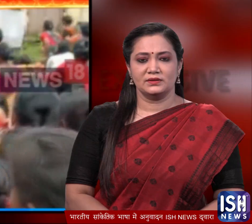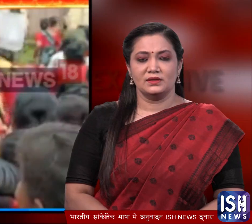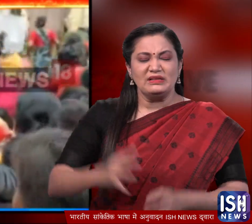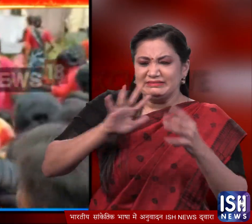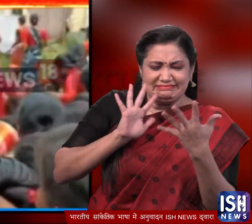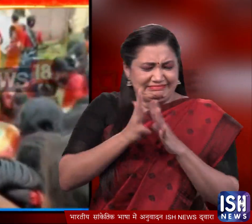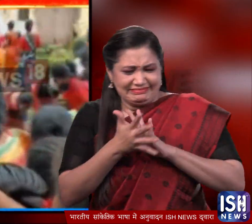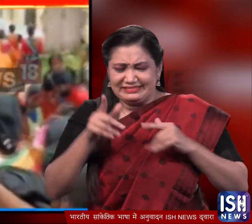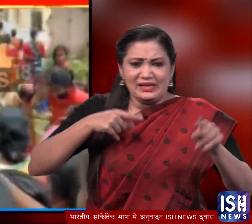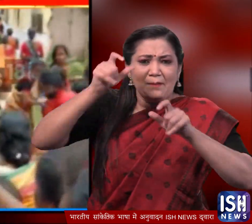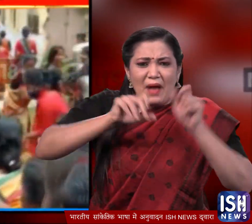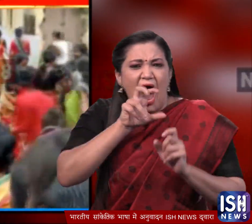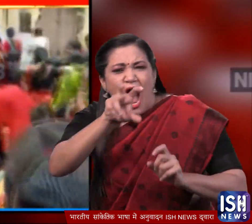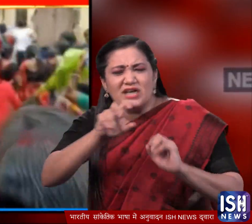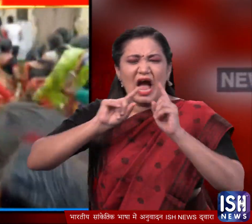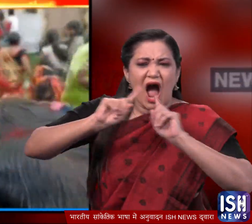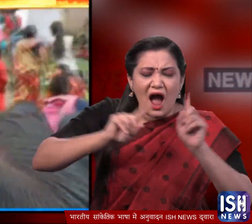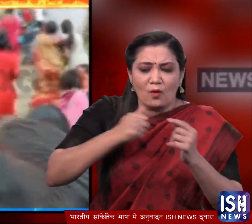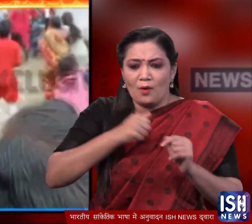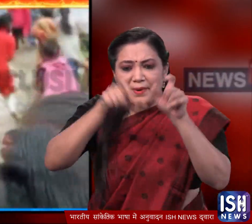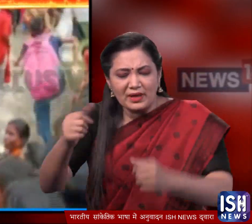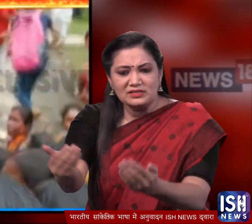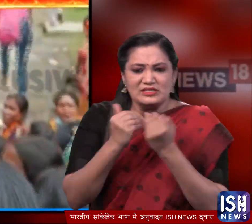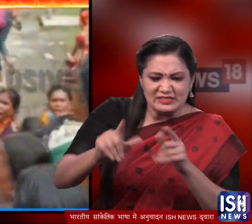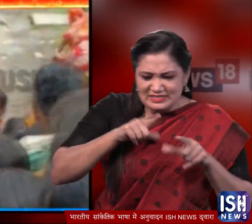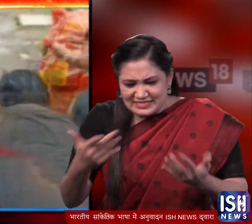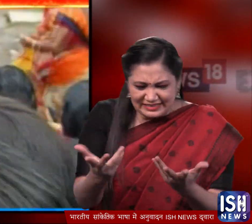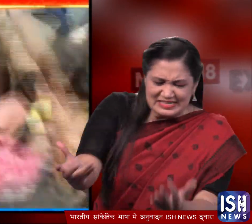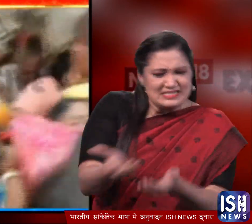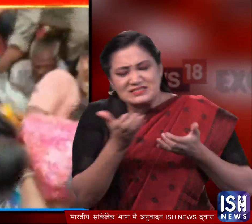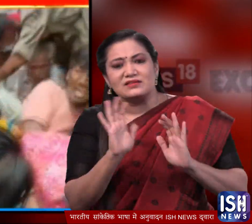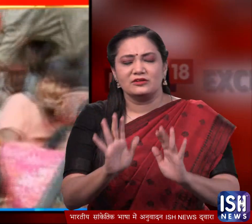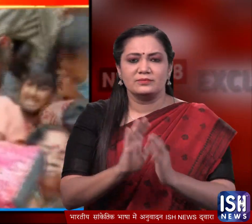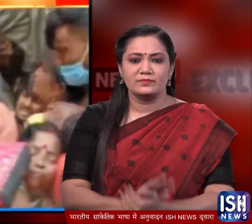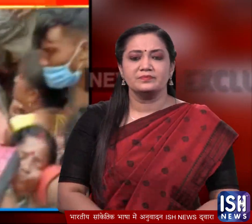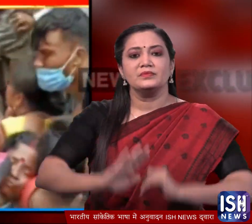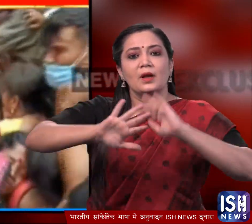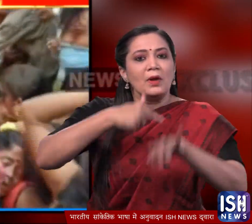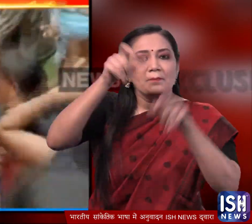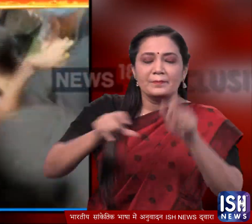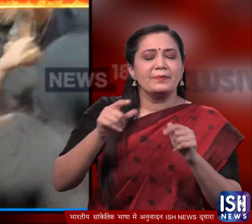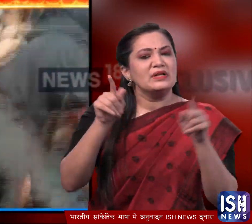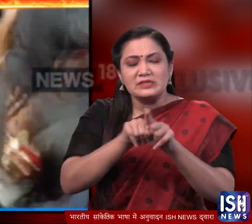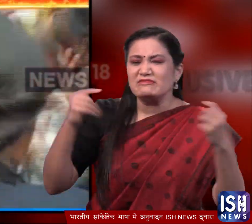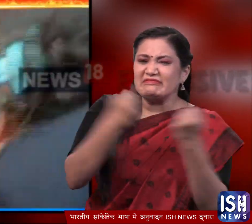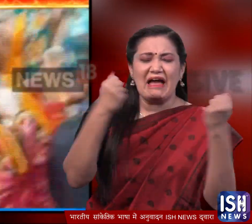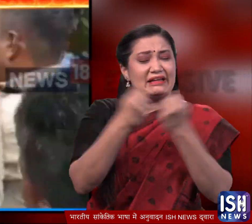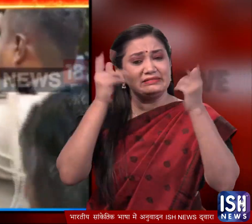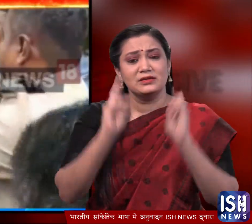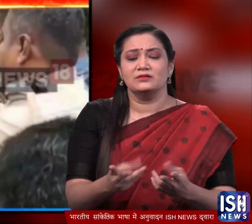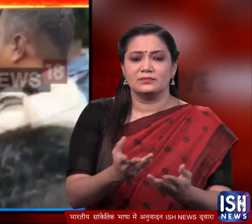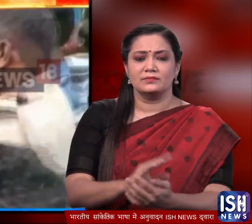इस अफरा तफरी से वहां चीख पुकार मच गई और लोग अपनों को बचाने के लिए जद्दोजहद करते दिखाई दिए। इसके बाद भी इन लोगों के बीच मारामारी जारी